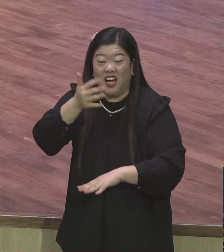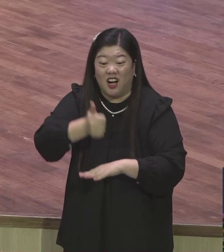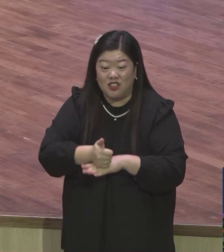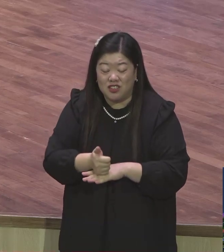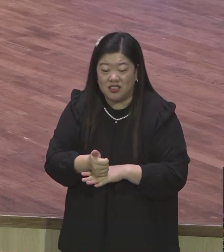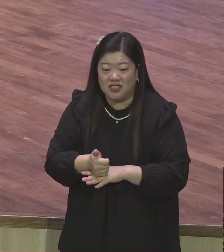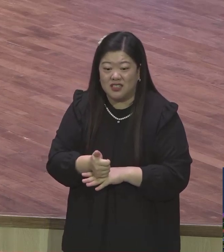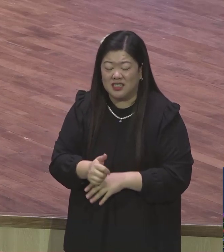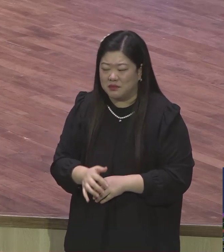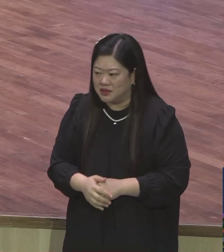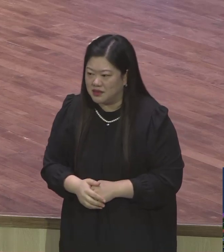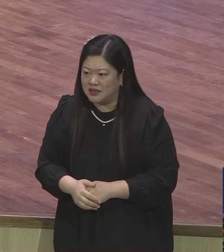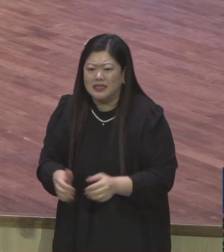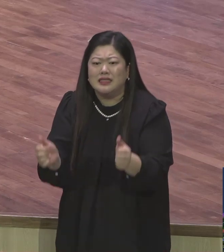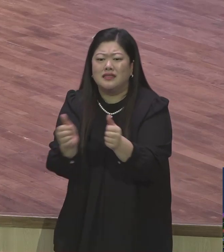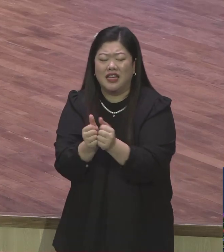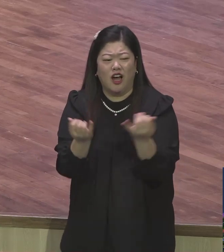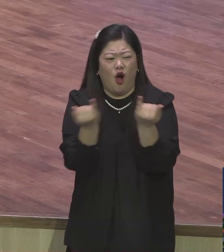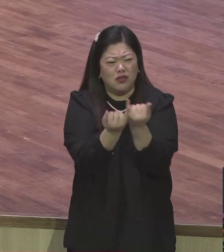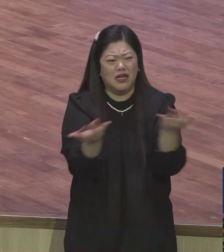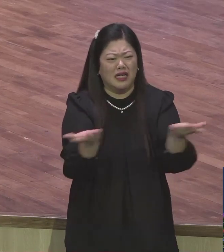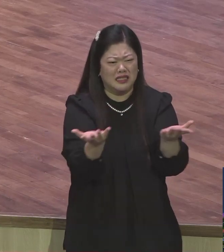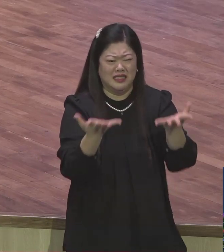안내도 시키고 헌금위원도 시키는 거예요.